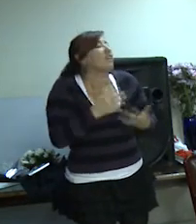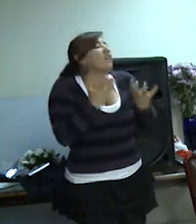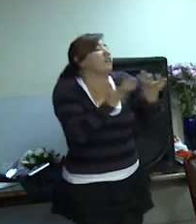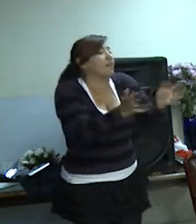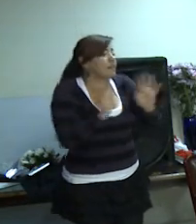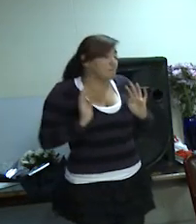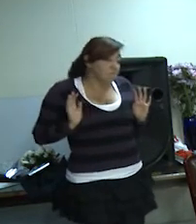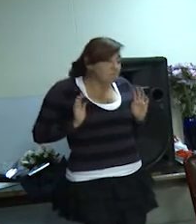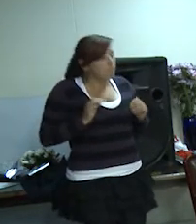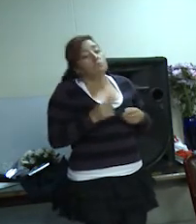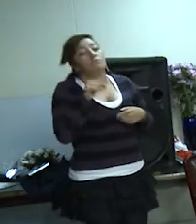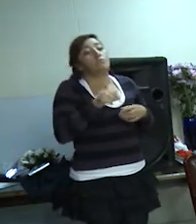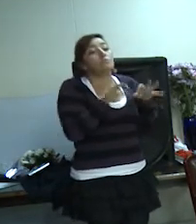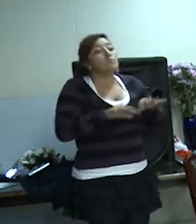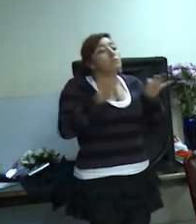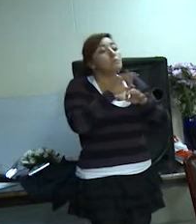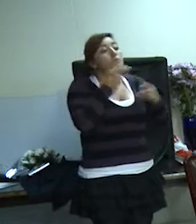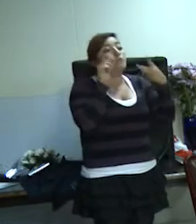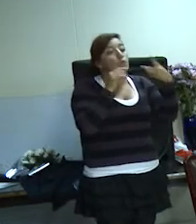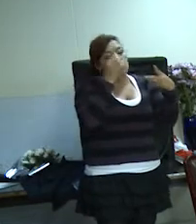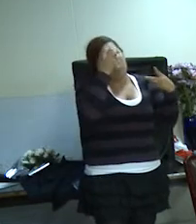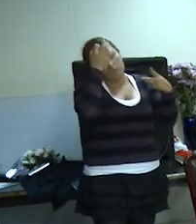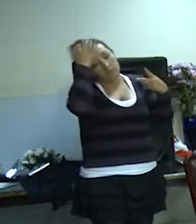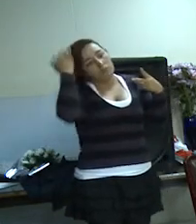es importante dos cosas. Una,